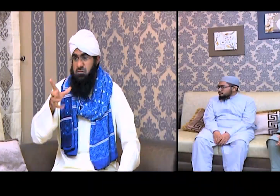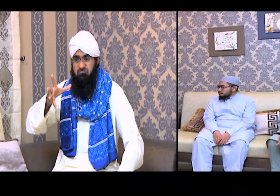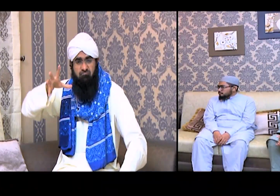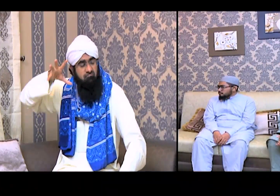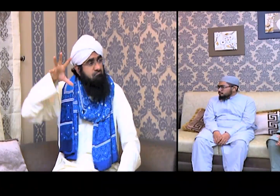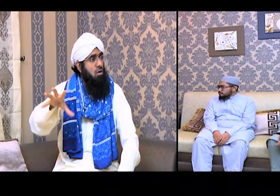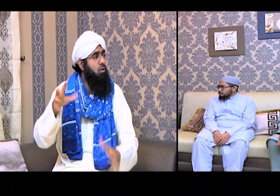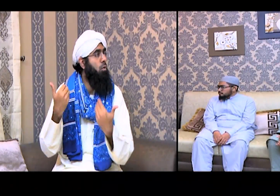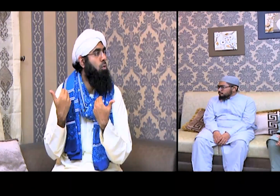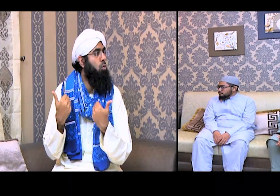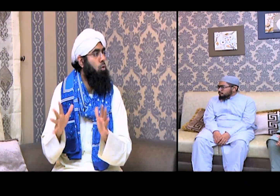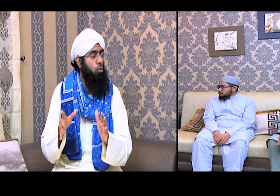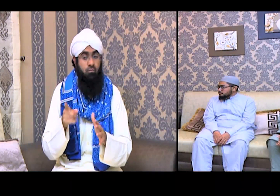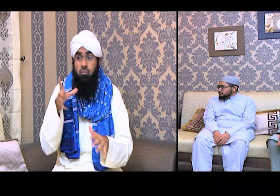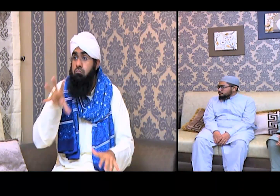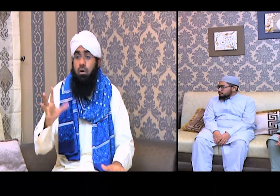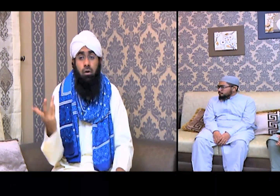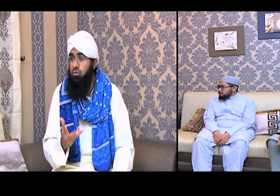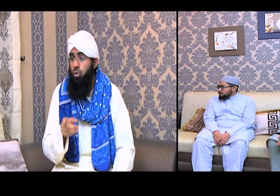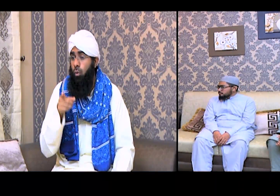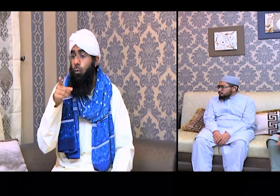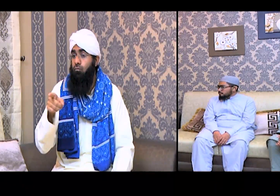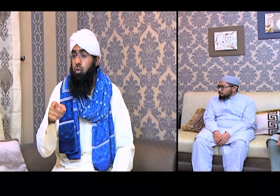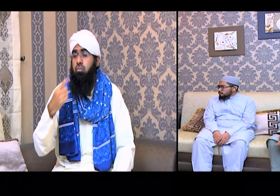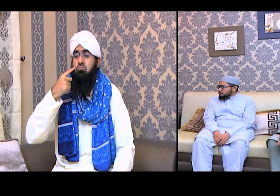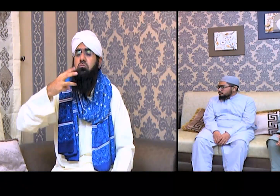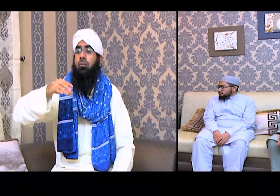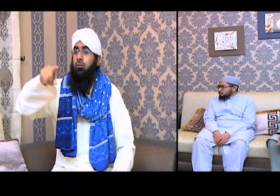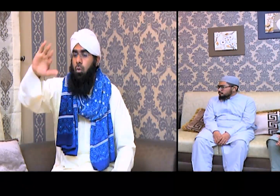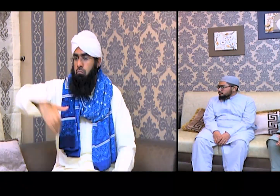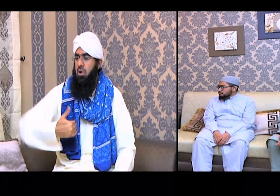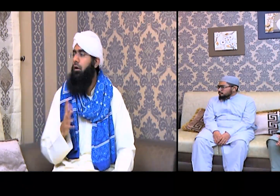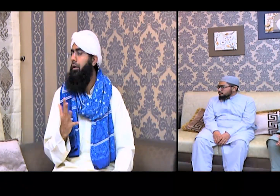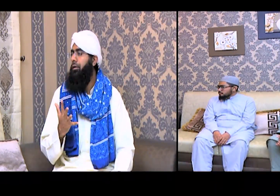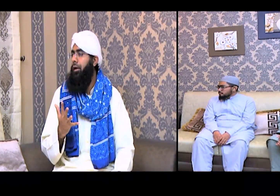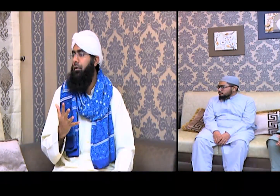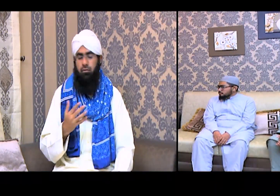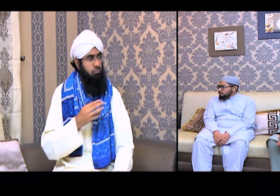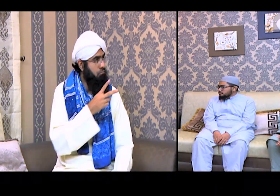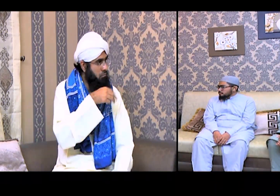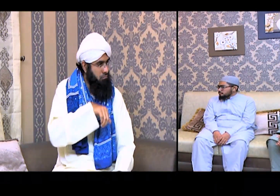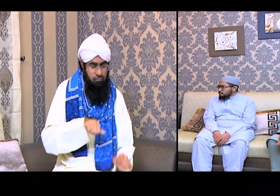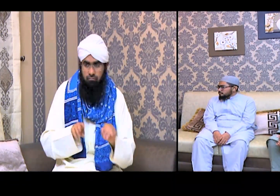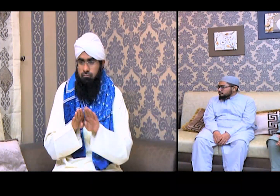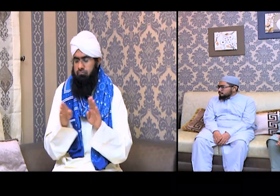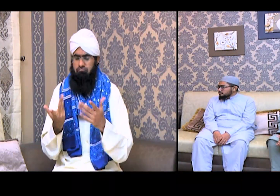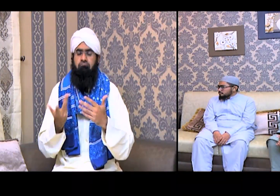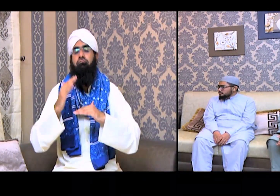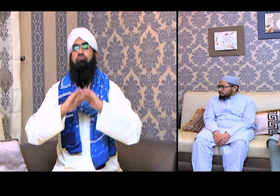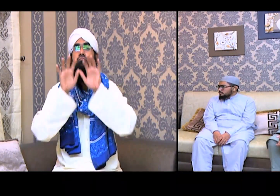اس کا اثر یہ ہوا کہ ایک دن خطا کاروں میں سے کوئی باہر نہیں نکلا۔ انہیں دیکھنے کے لیے کچھ لوگ دیوار پر چڑھے تو کیا